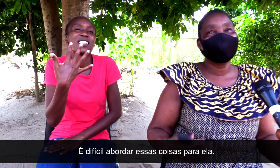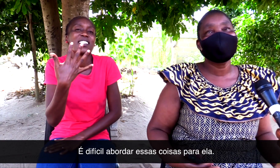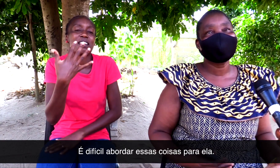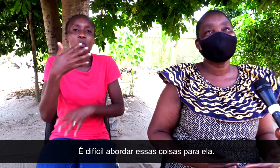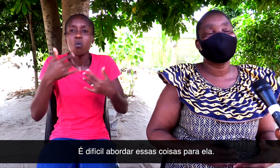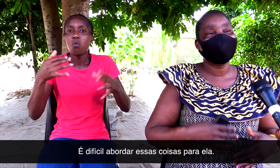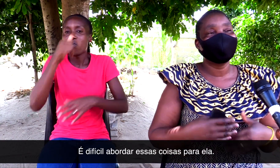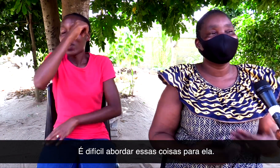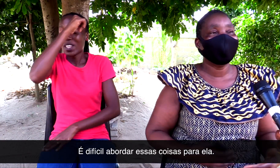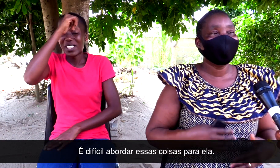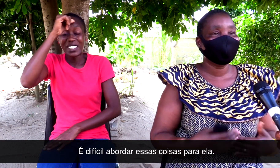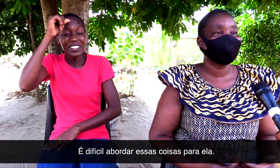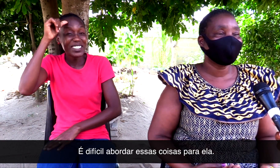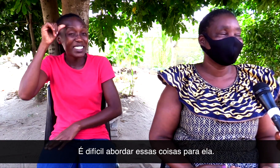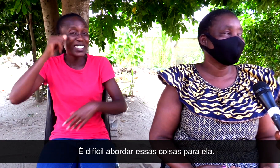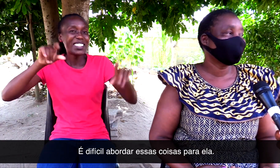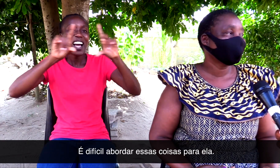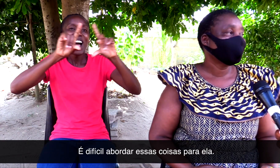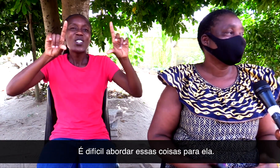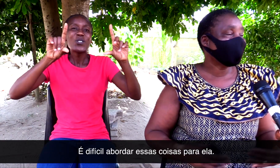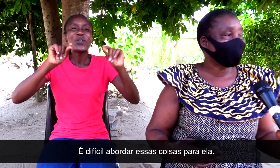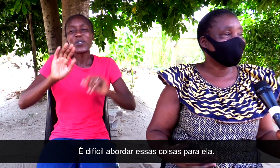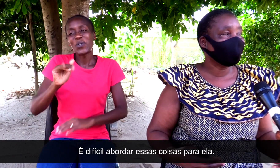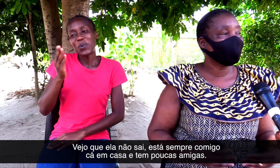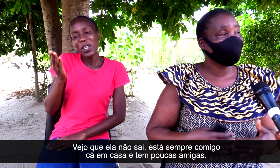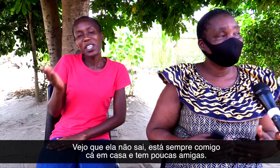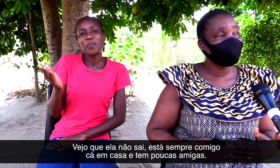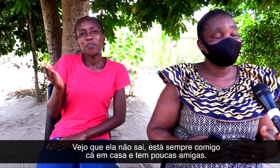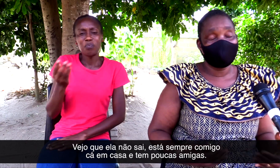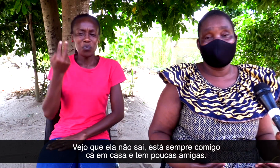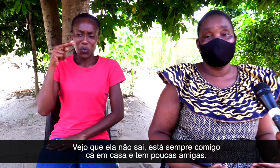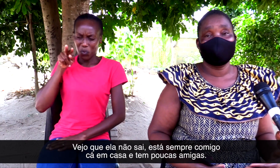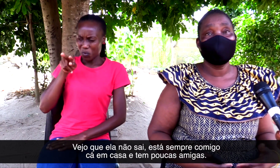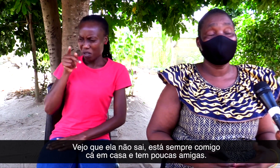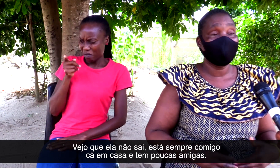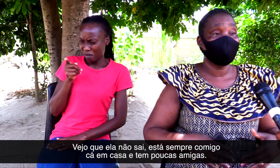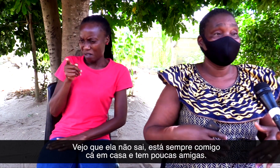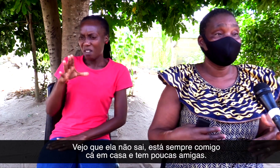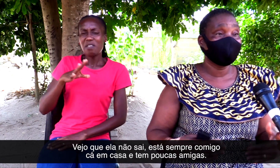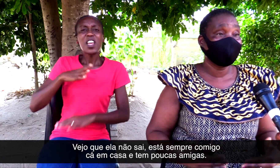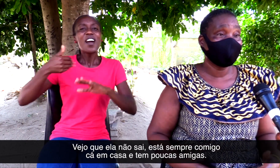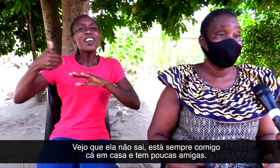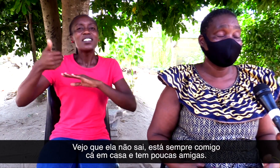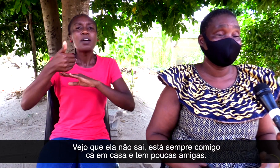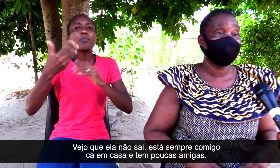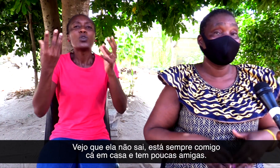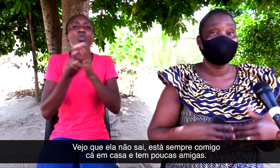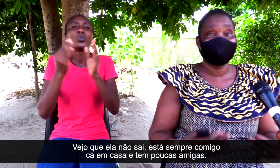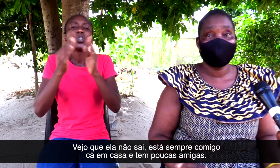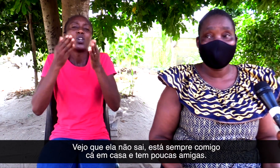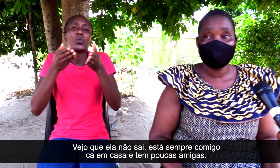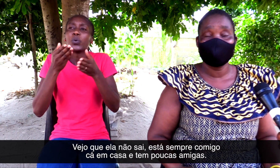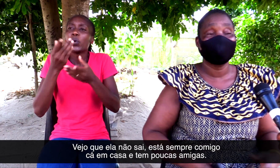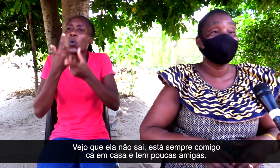é difícil para abordar essas coisas para ela. Eu vejo que ela sempre está comigo aqui em casa, ela